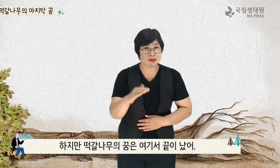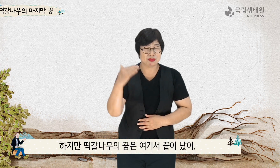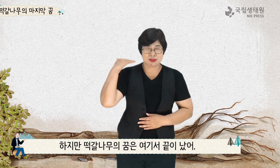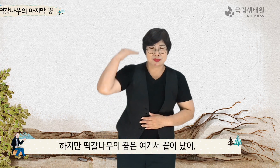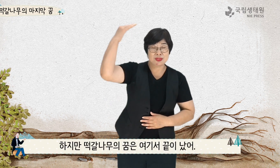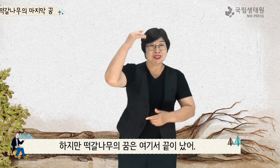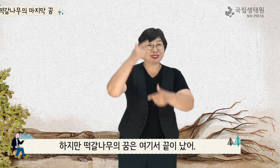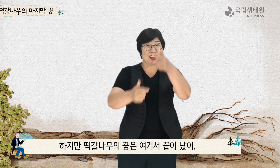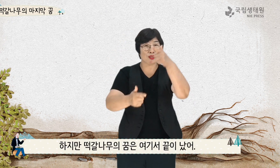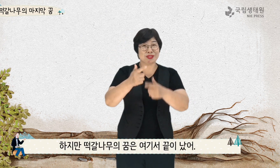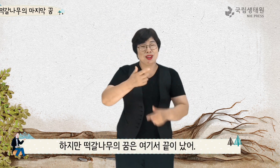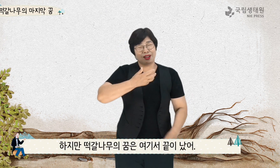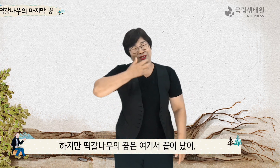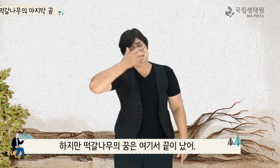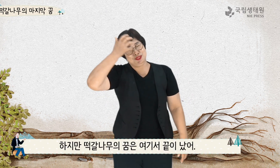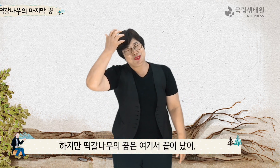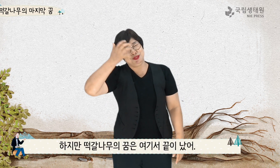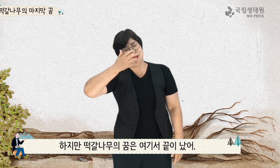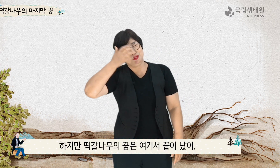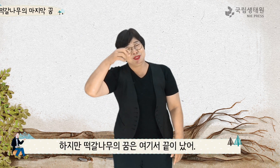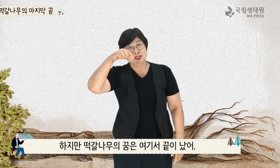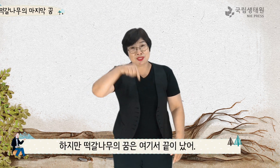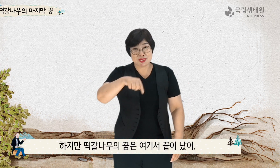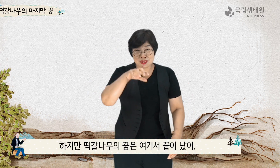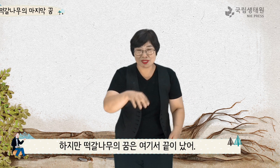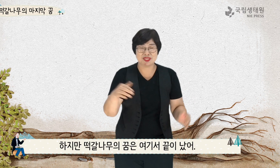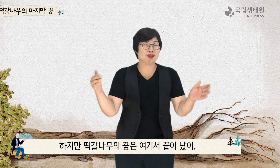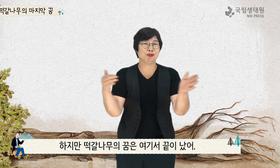하지만 떡갈나무의 꿈은 여기서 끝이 났어.